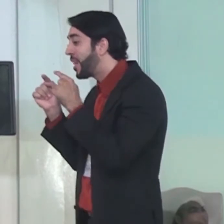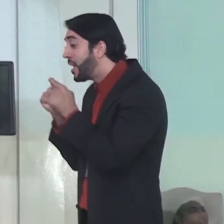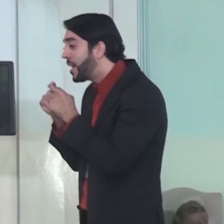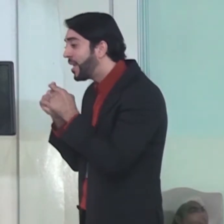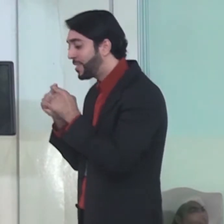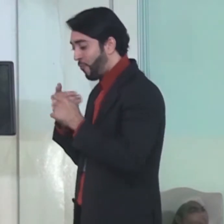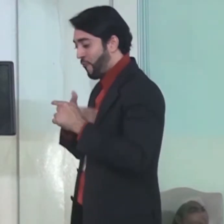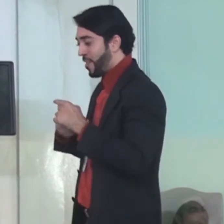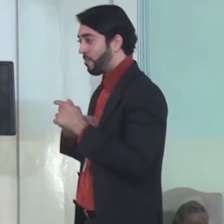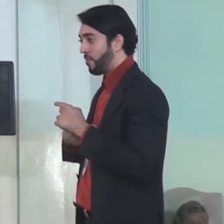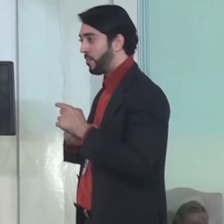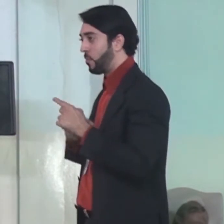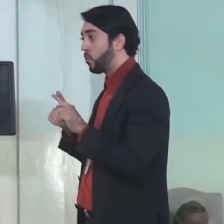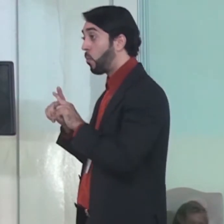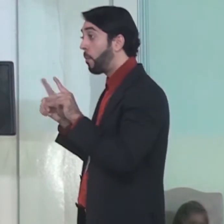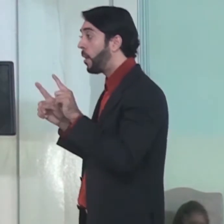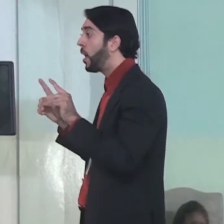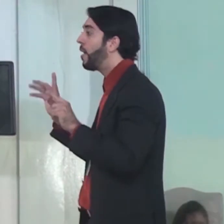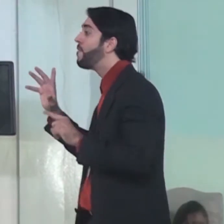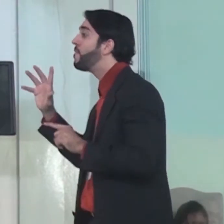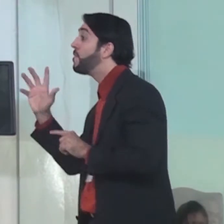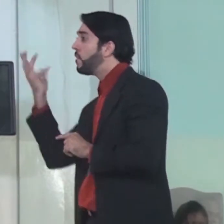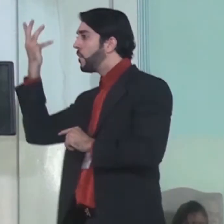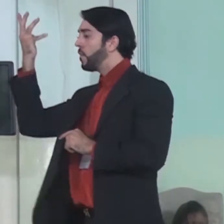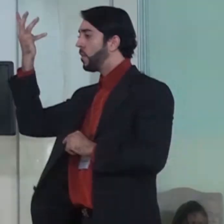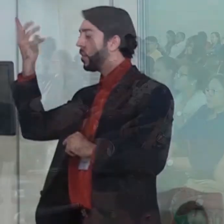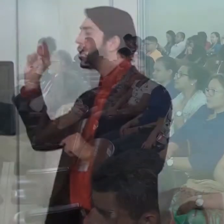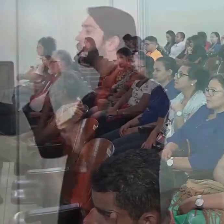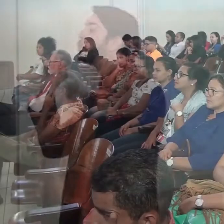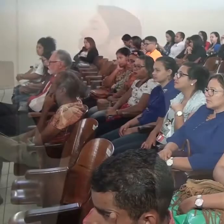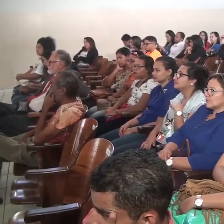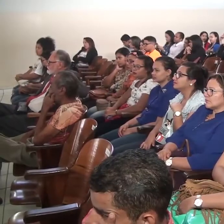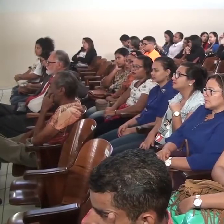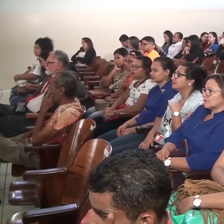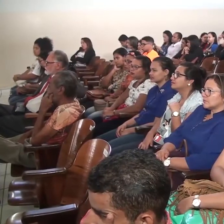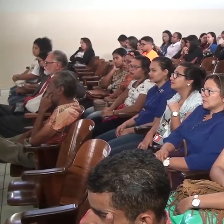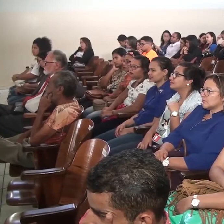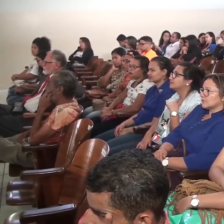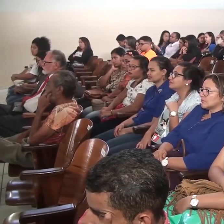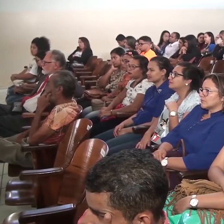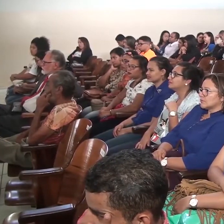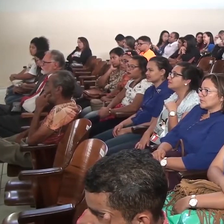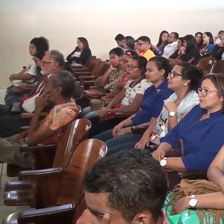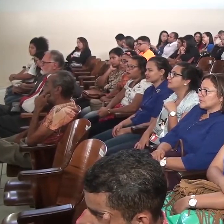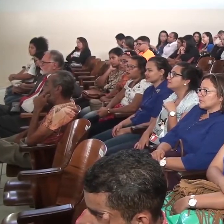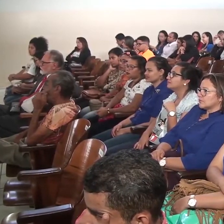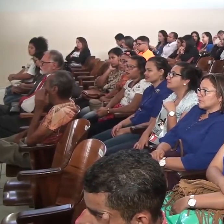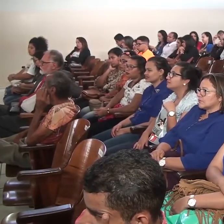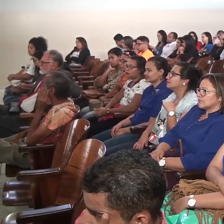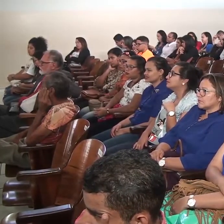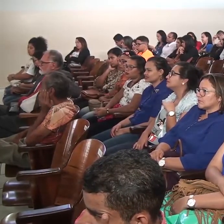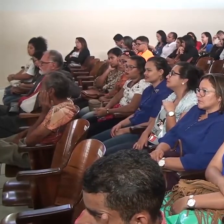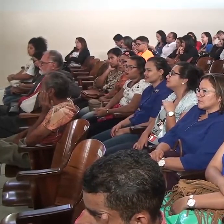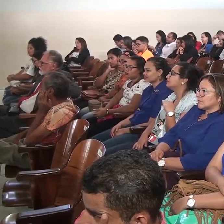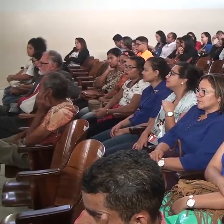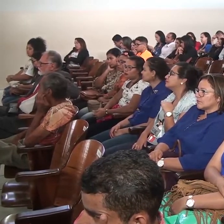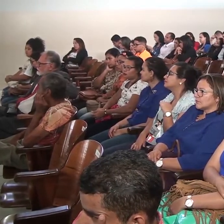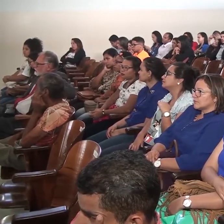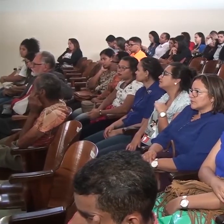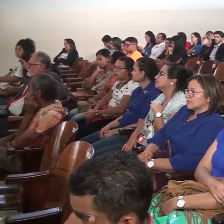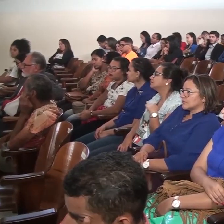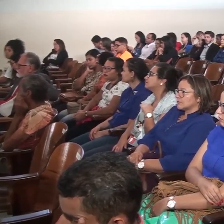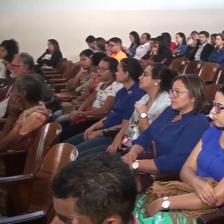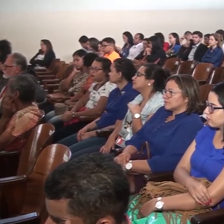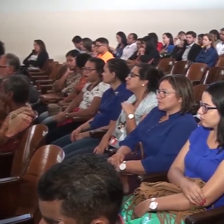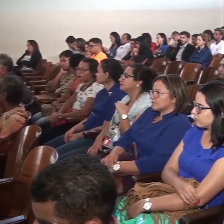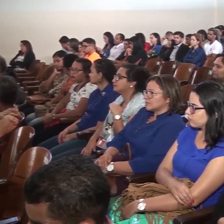Por isso que em récord os peritos falam que não tem a mente para afirmar o legado, eu vou voltar a essa questão um pouco mais à frente, mas, para não me